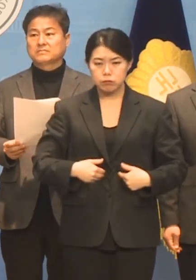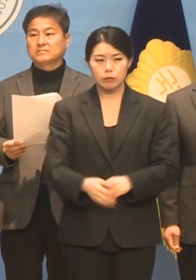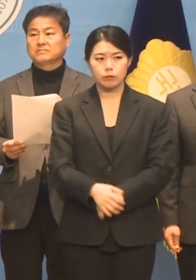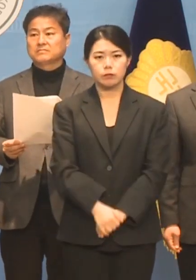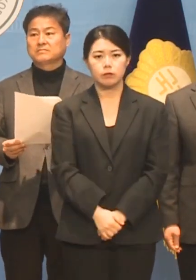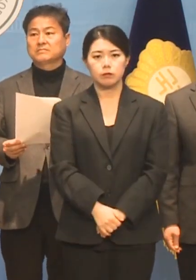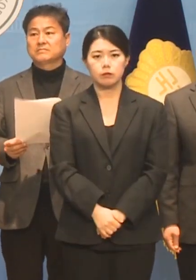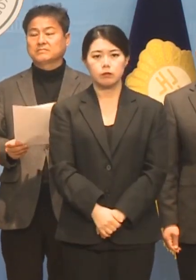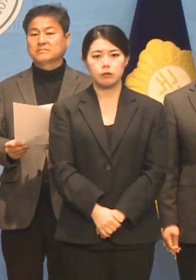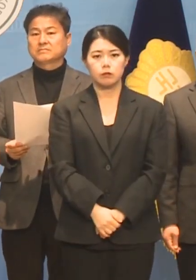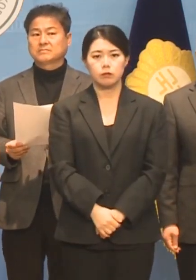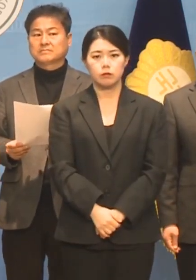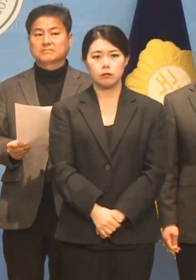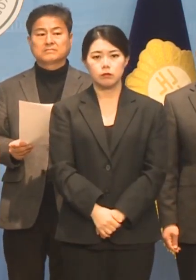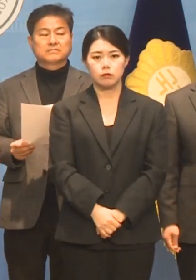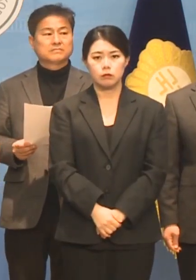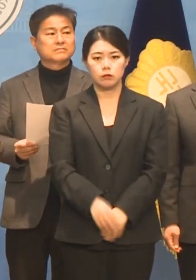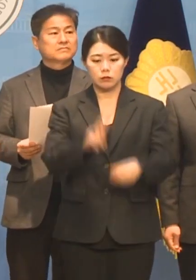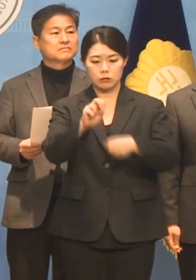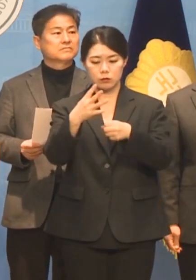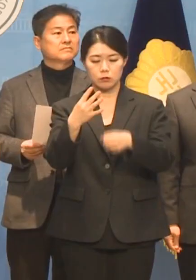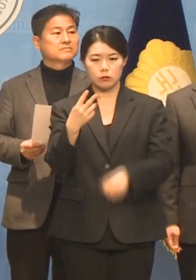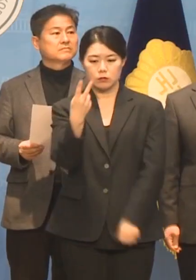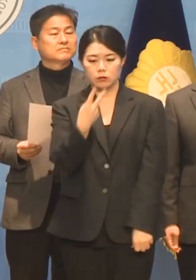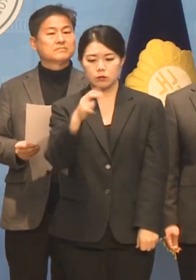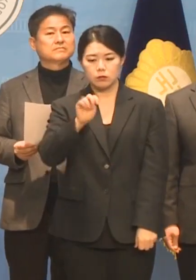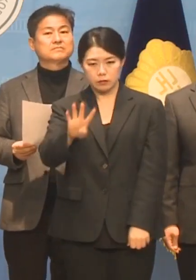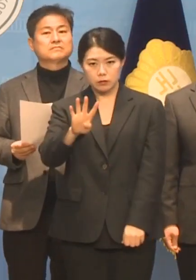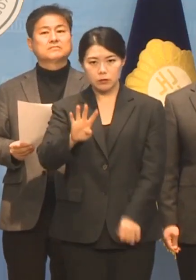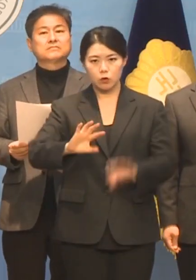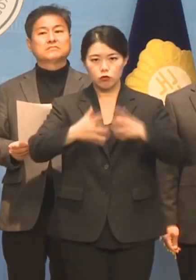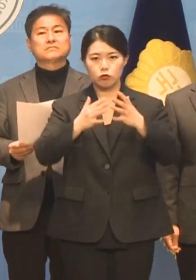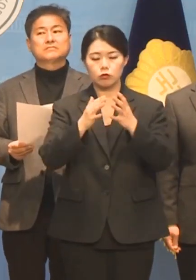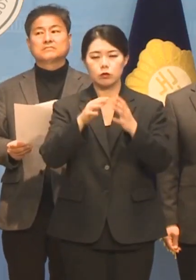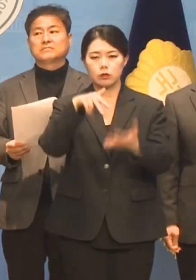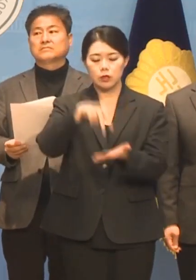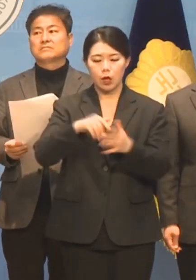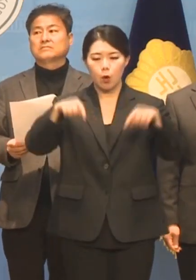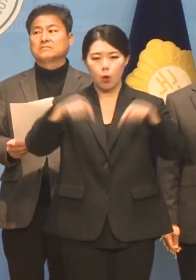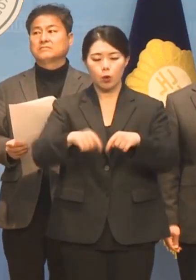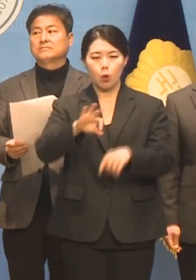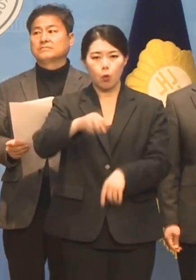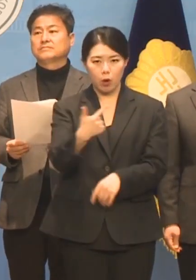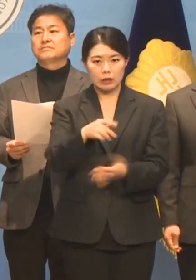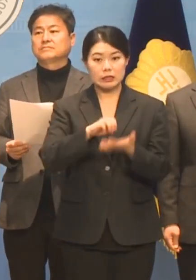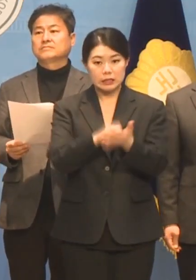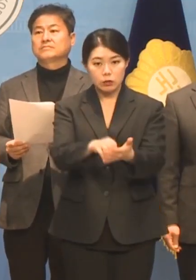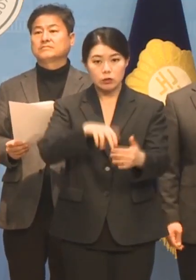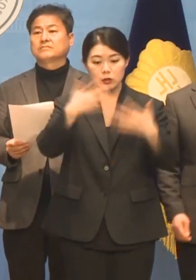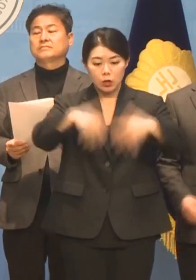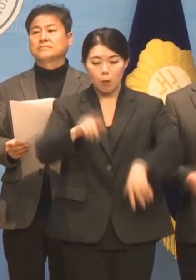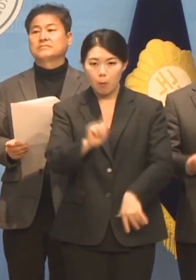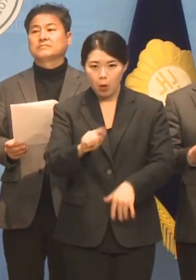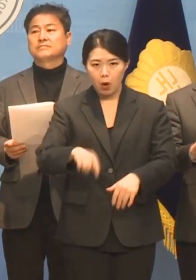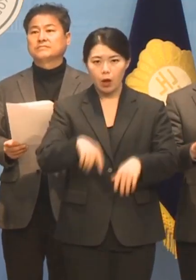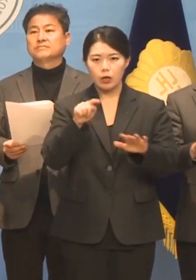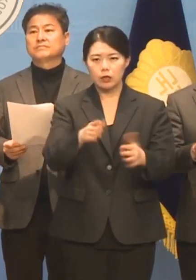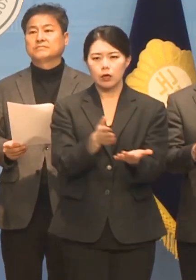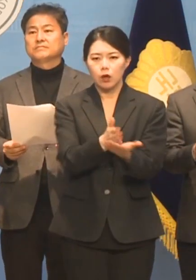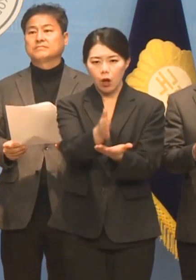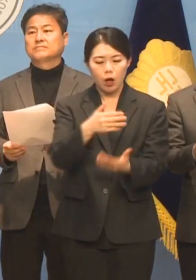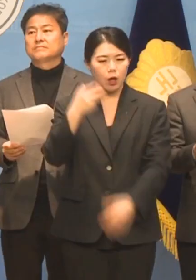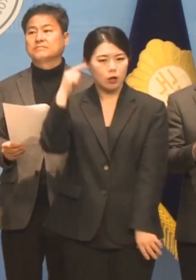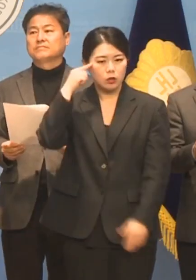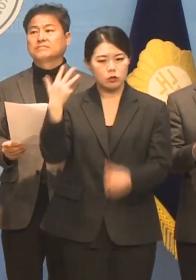장본인이기 때문입니다. 24년 국립외교원 연구원 채용 당시 직원 자격 요건은 해당 분야의